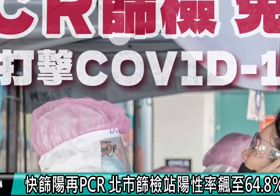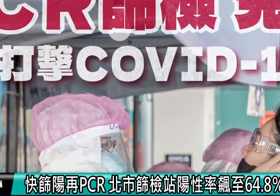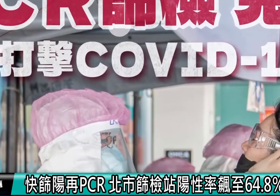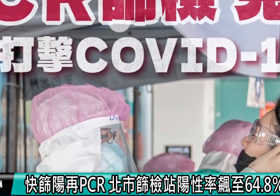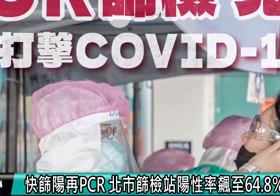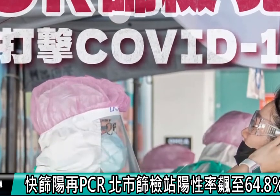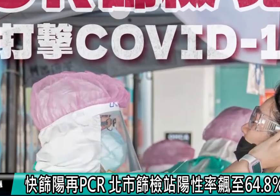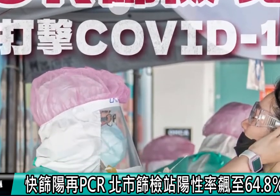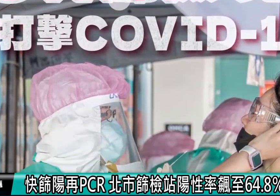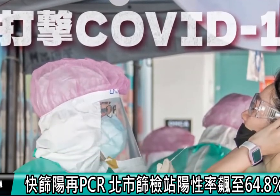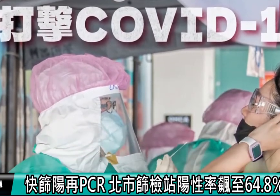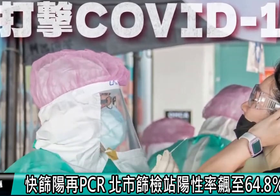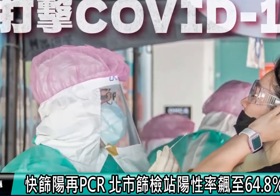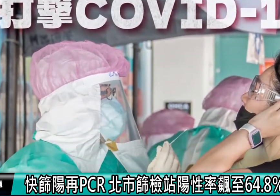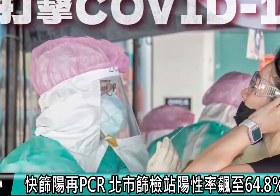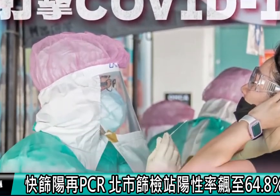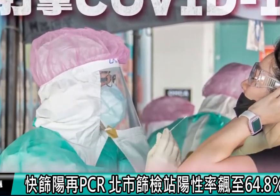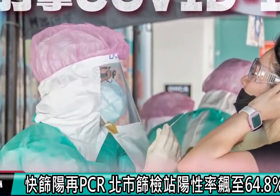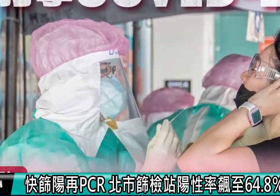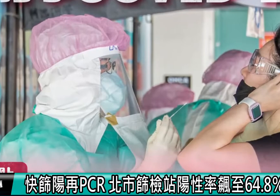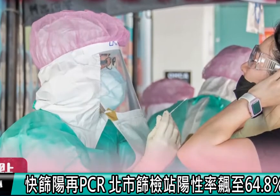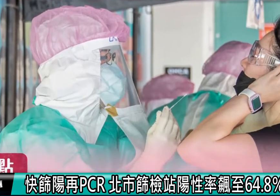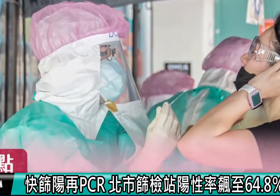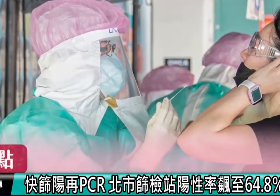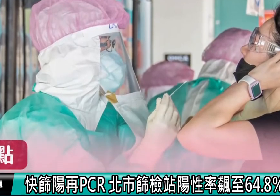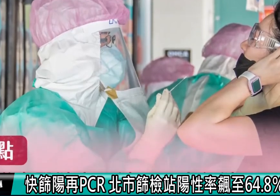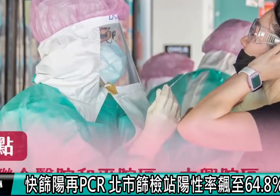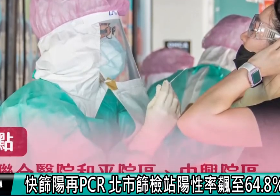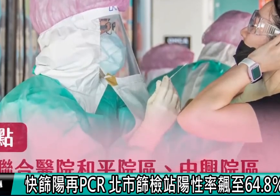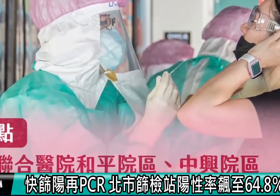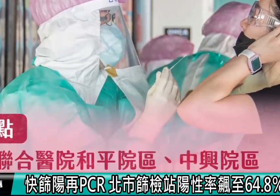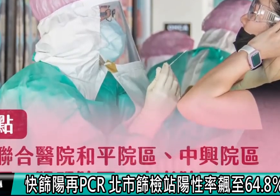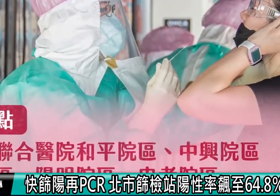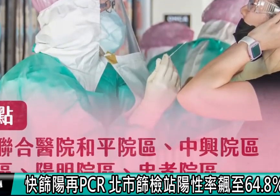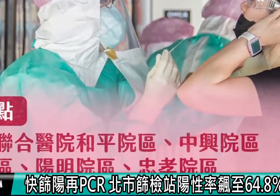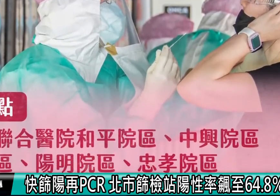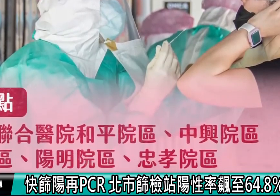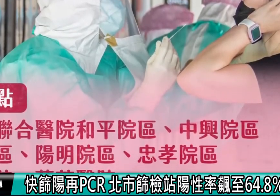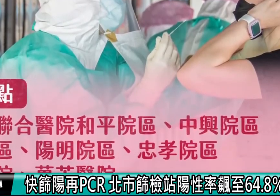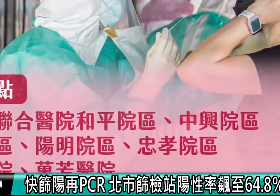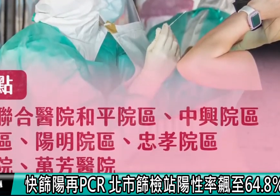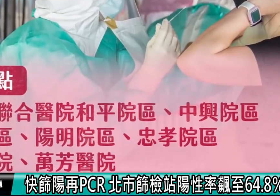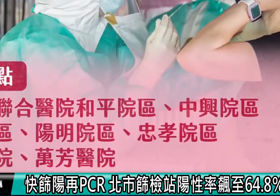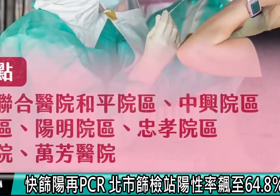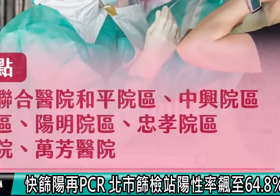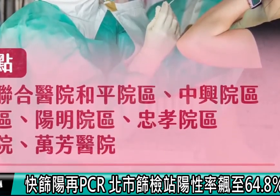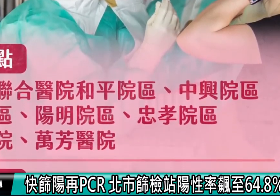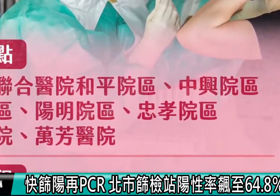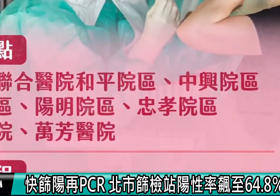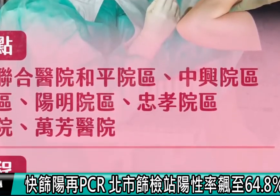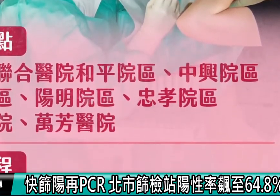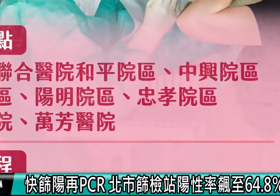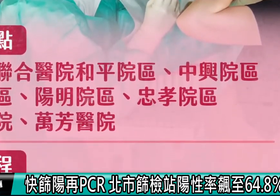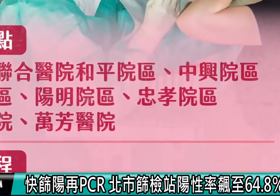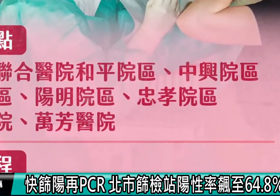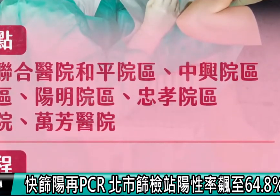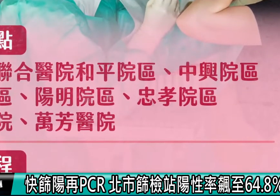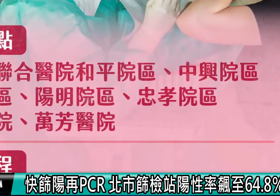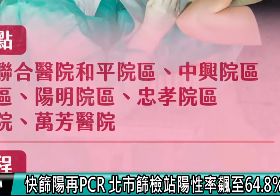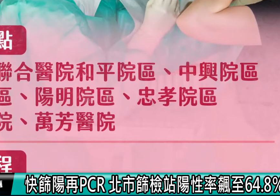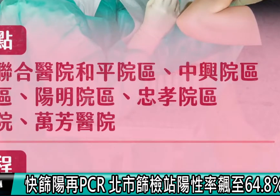道吗？很清楚的哈，我们在6日2天，你知道吗？来做筛检的人数有减少。但是